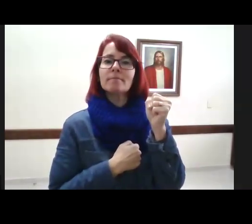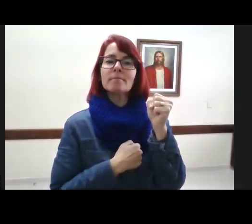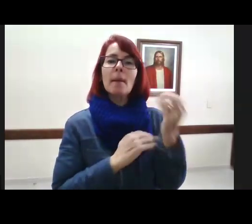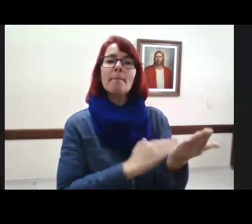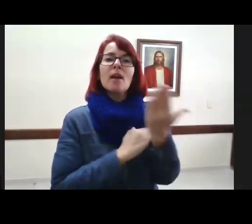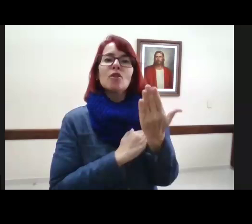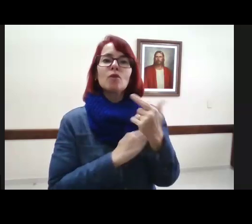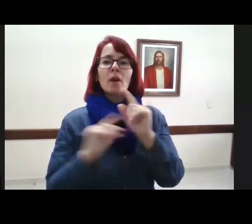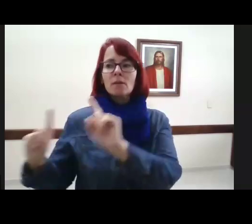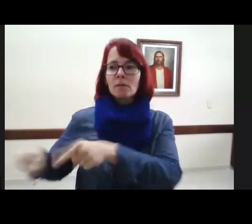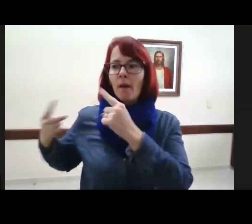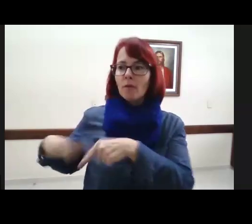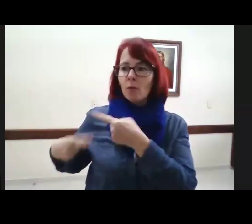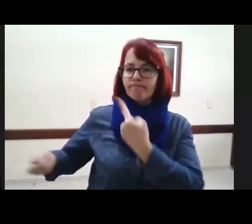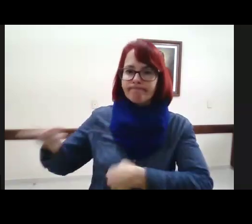os desafios.